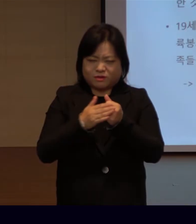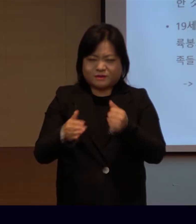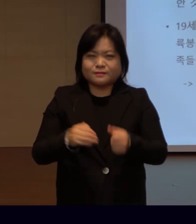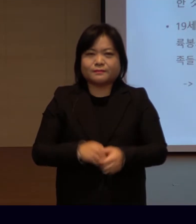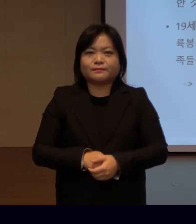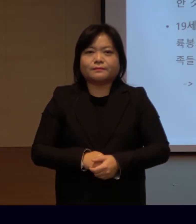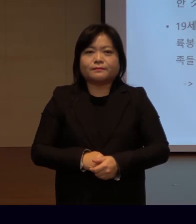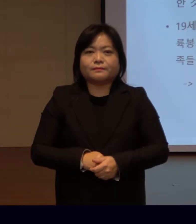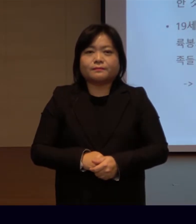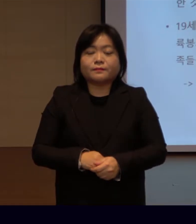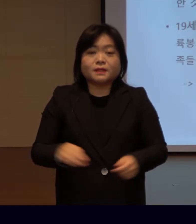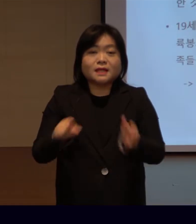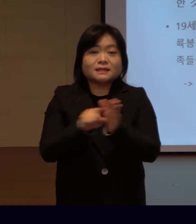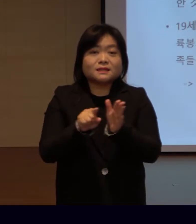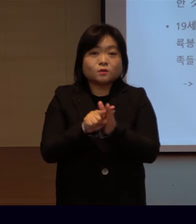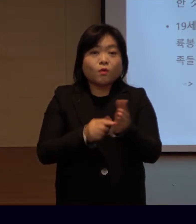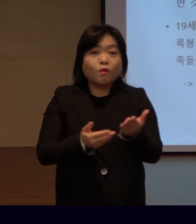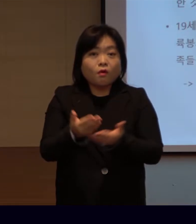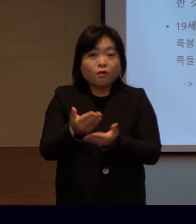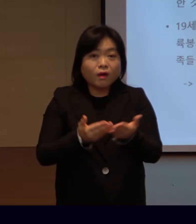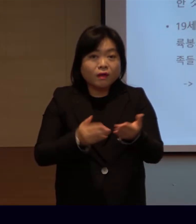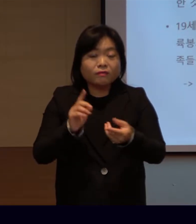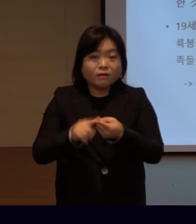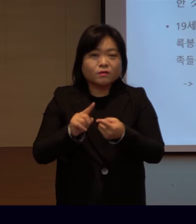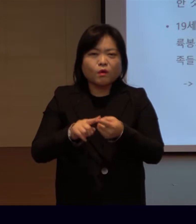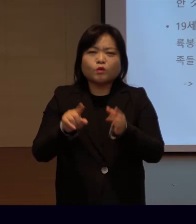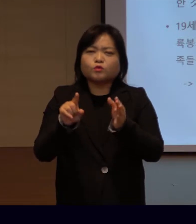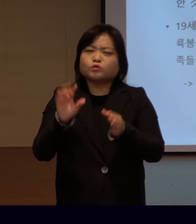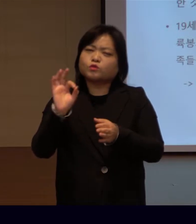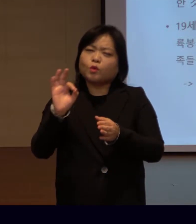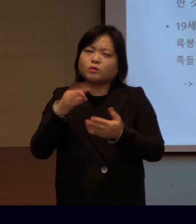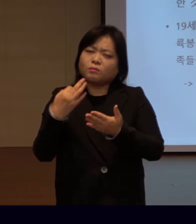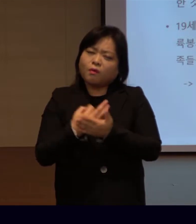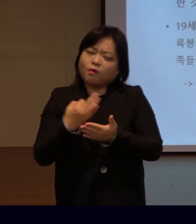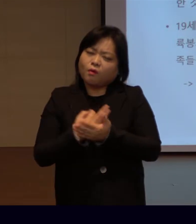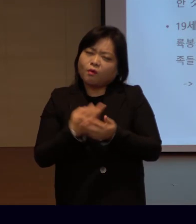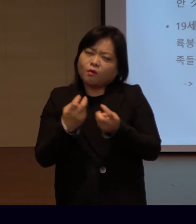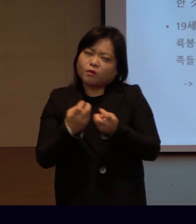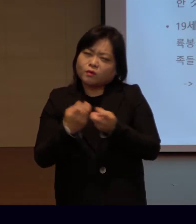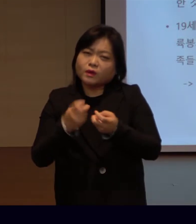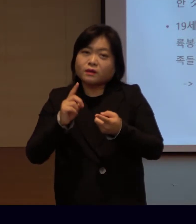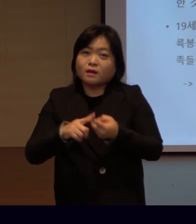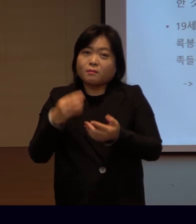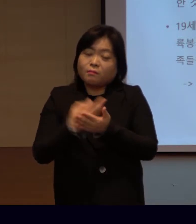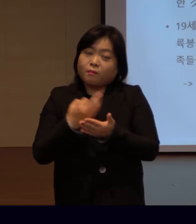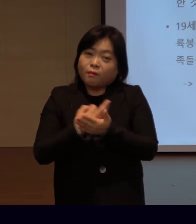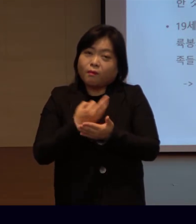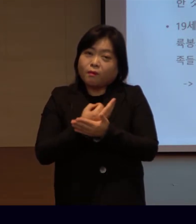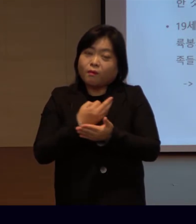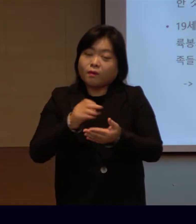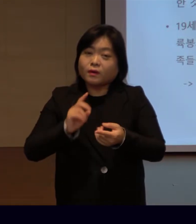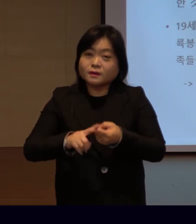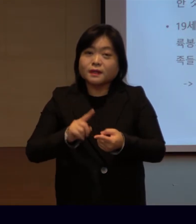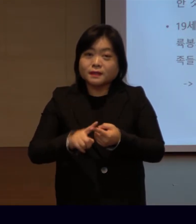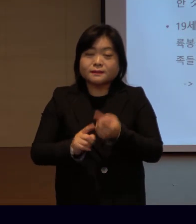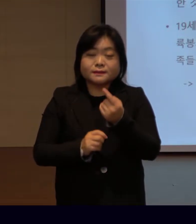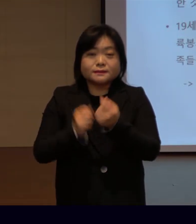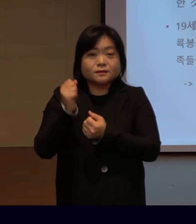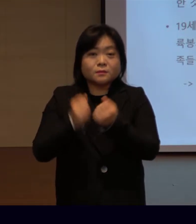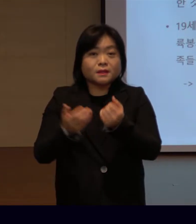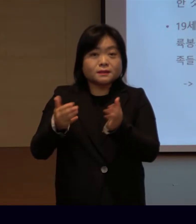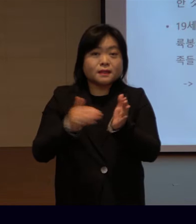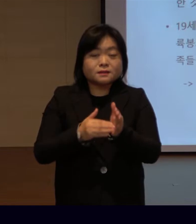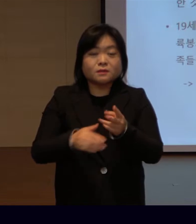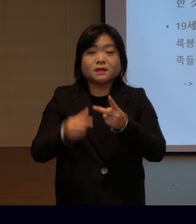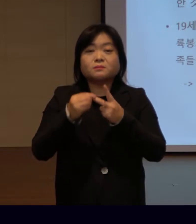자, 이제는 신용거래 돈을 어떻게 벌었는가 하는 얘기를 이제 마쳤다면 두 번째는 제가 신용거래와